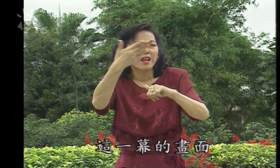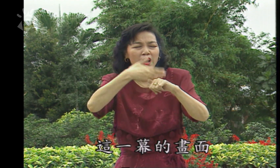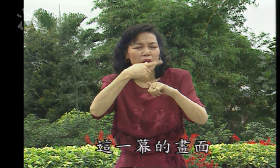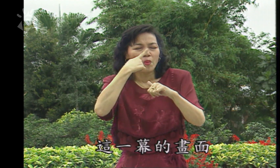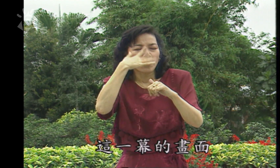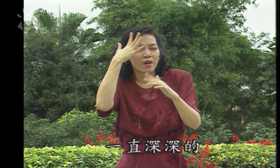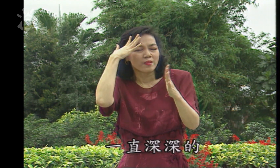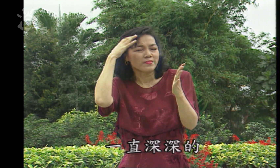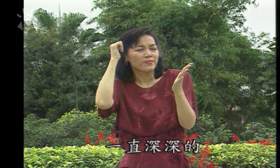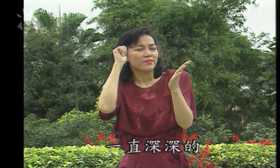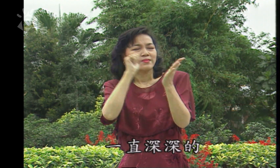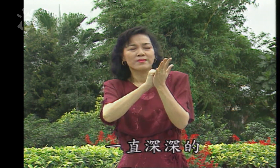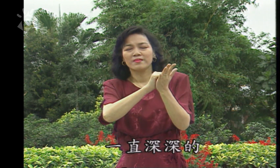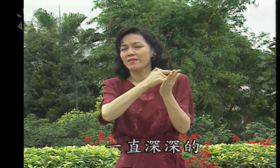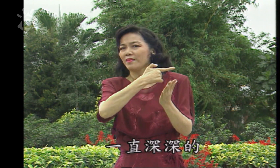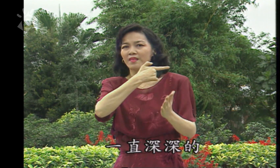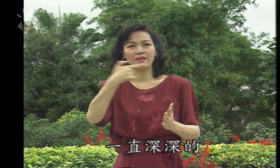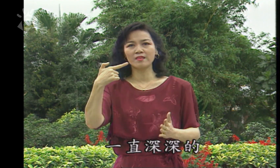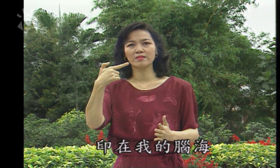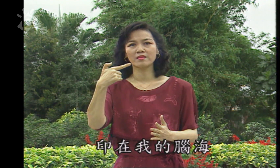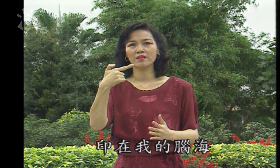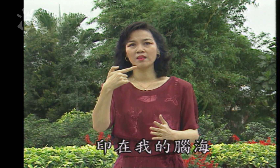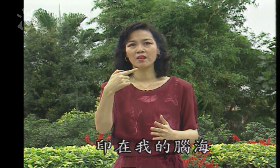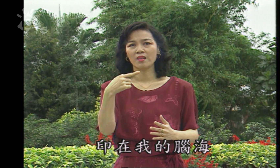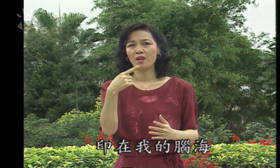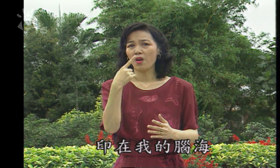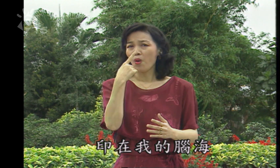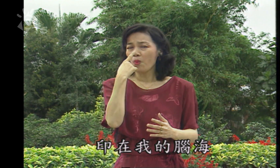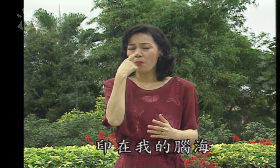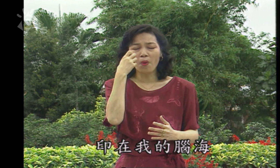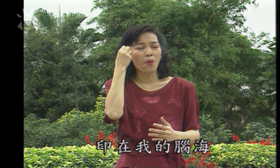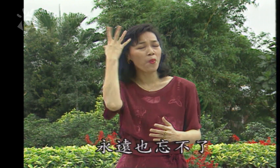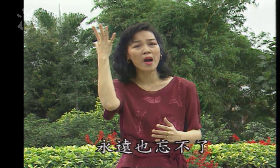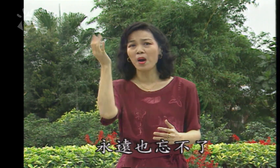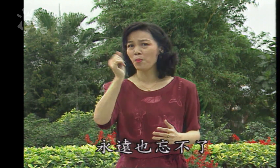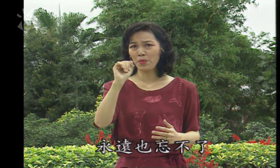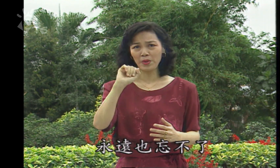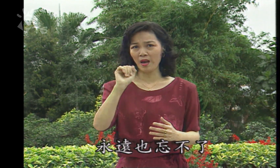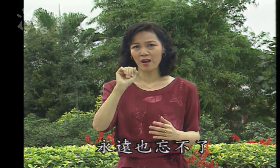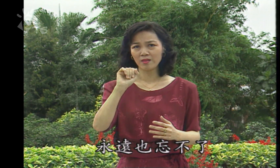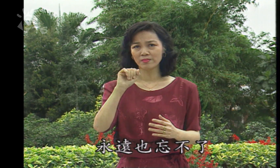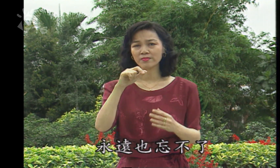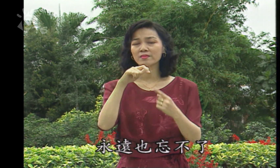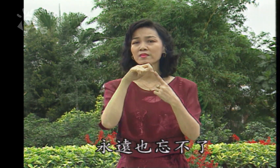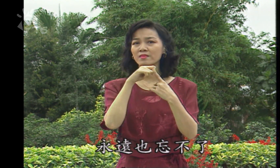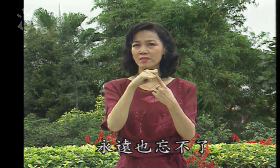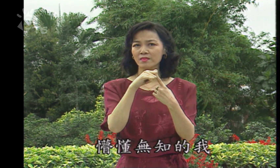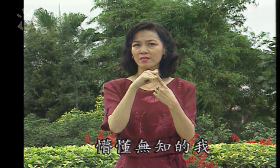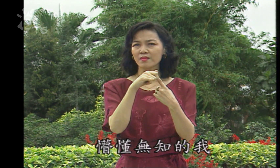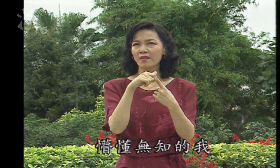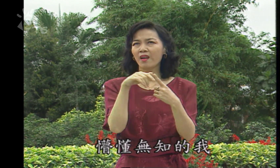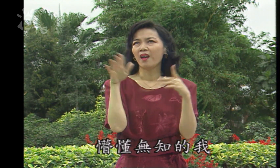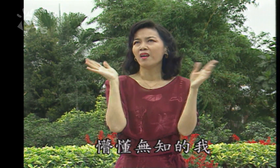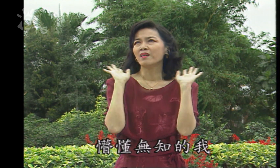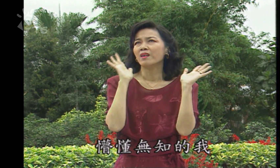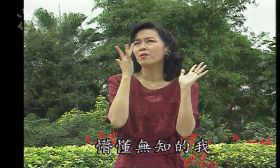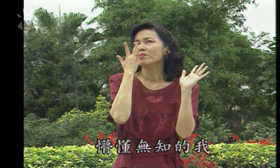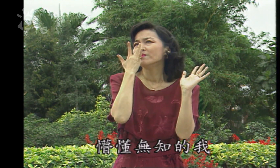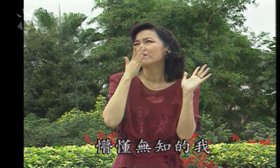一直深深地印在我的脑海，永远也忘不了懵懂无知的我，